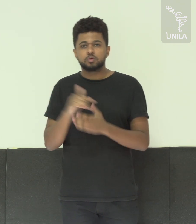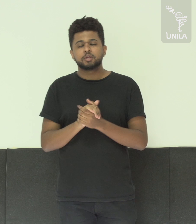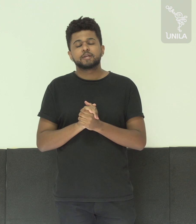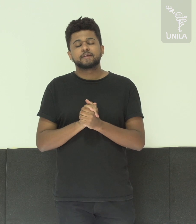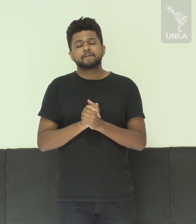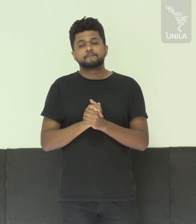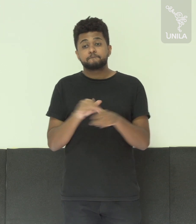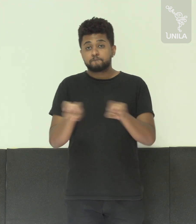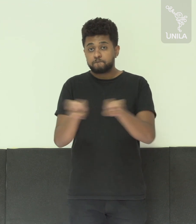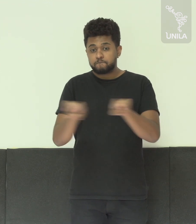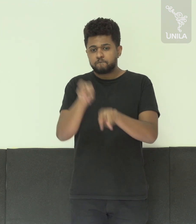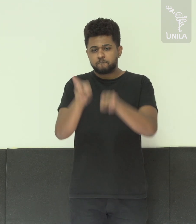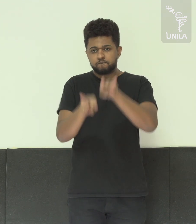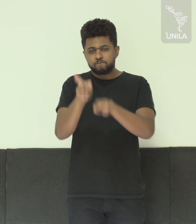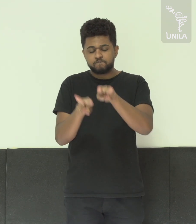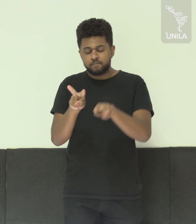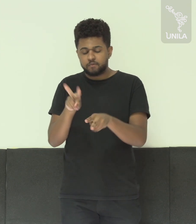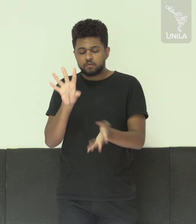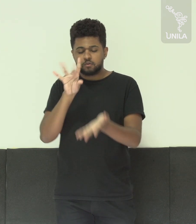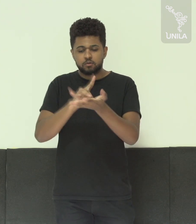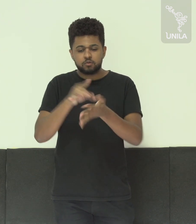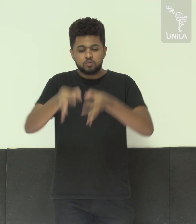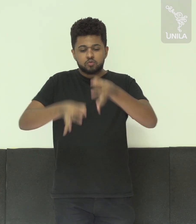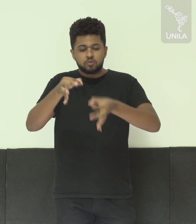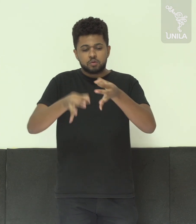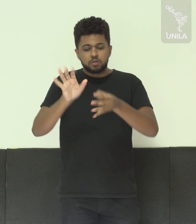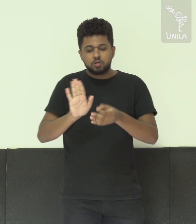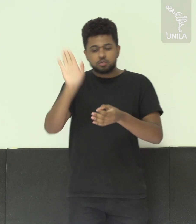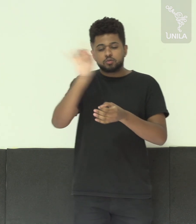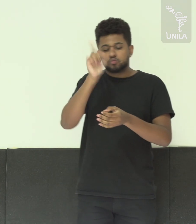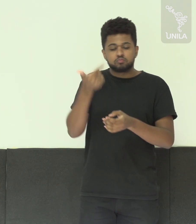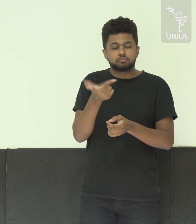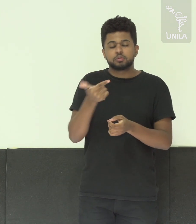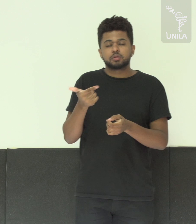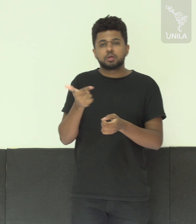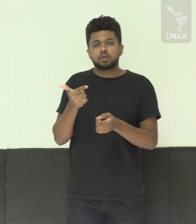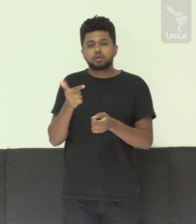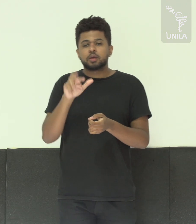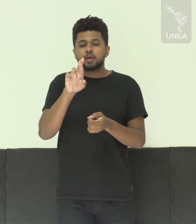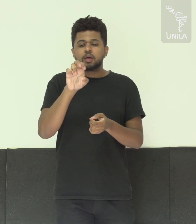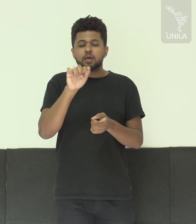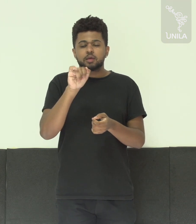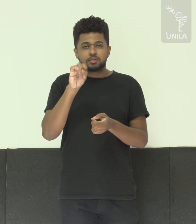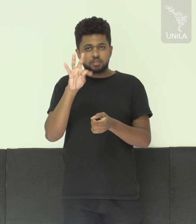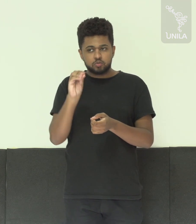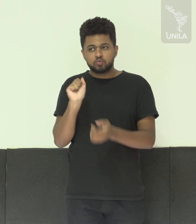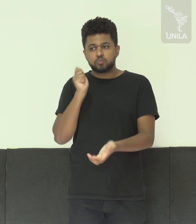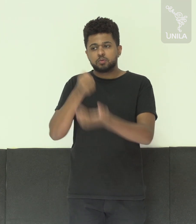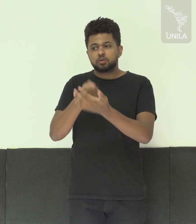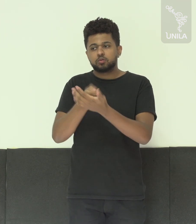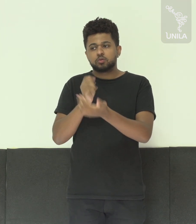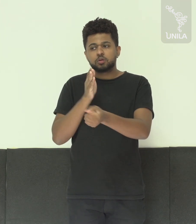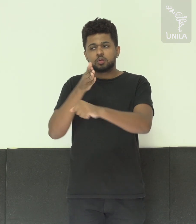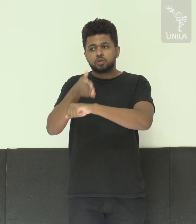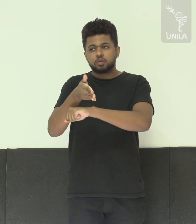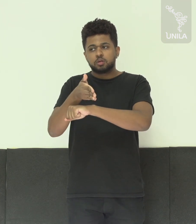7.3.9.2.2. A banca de verificação e validação julgar que o candidato não atende aos requisitos obrigatórios para